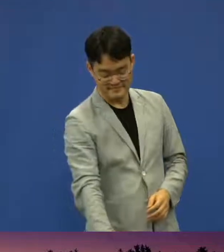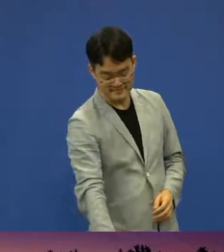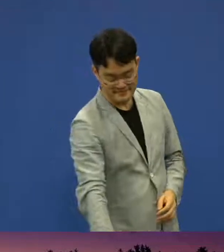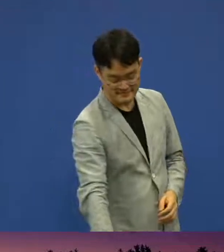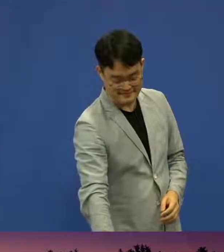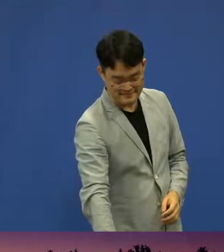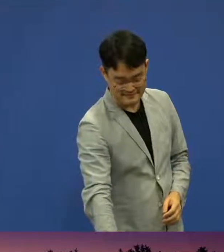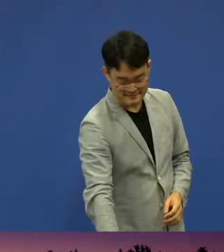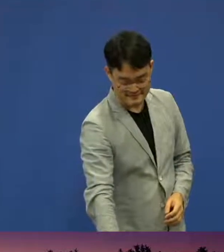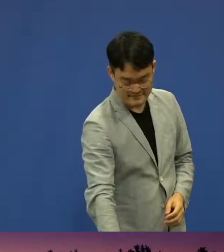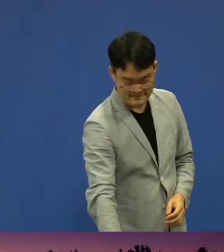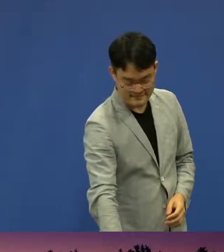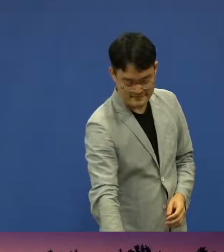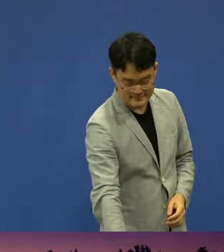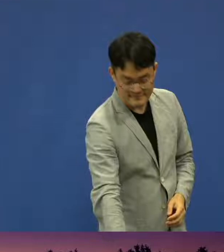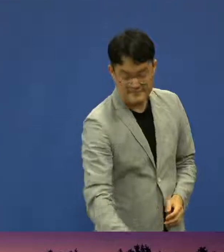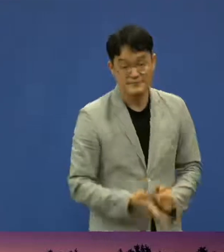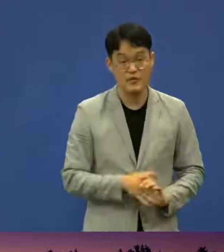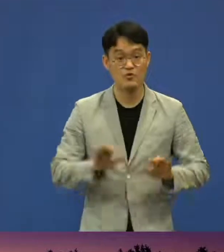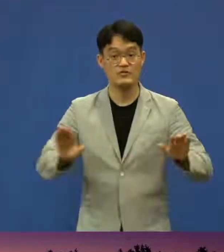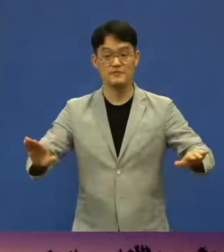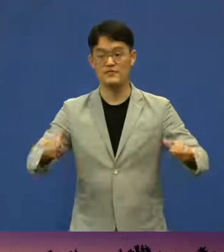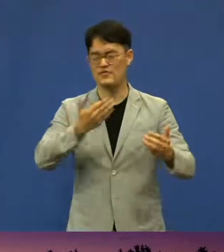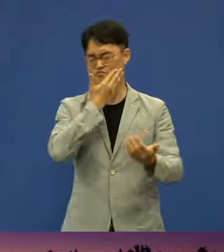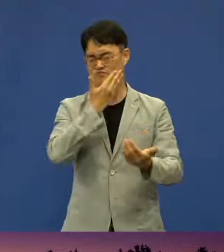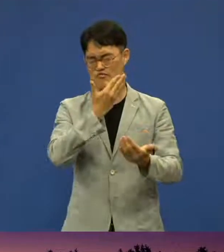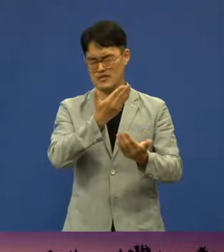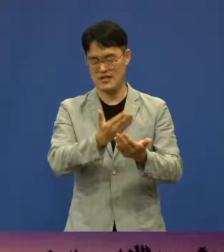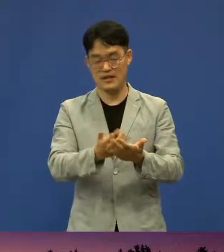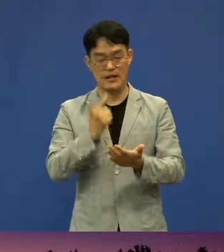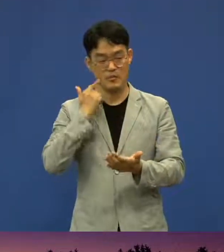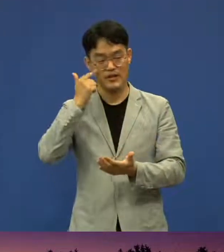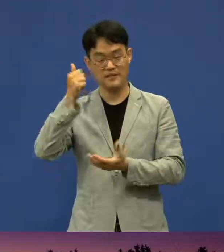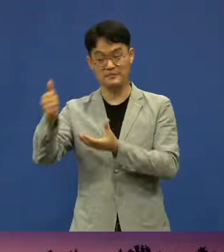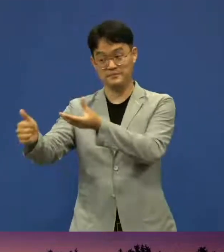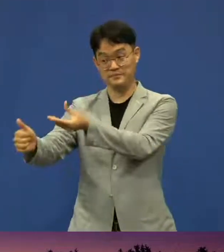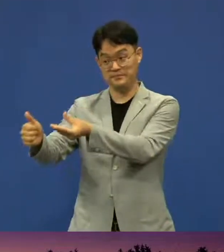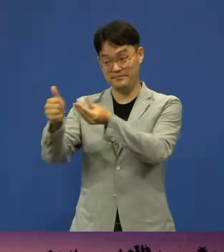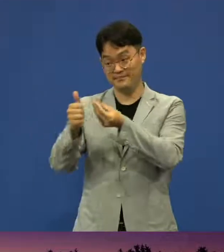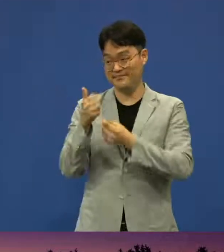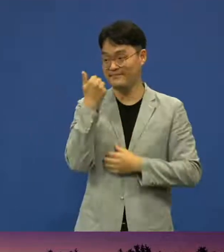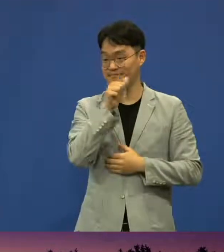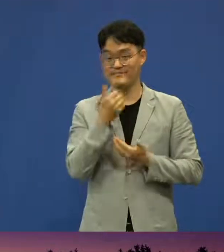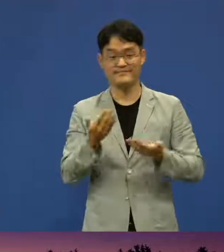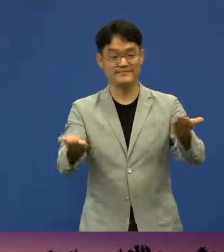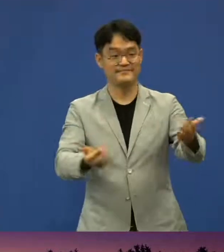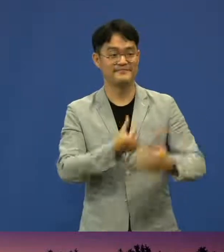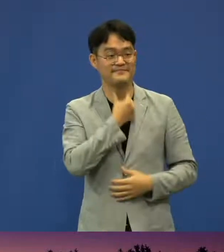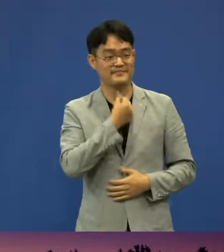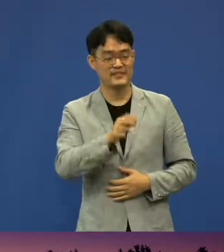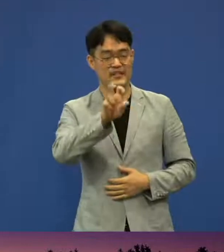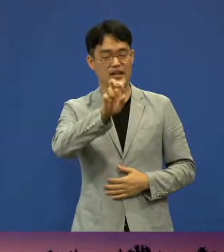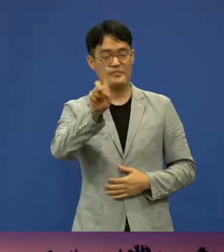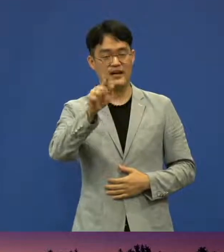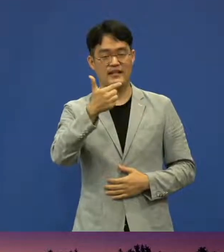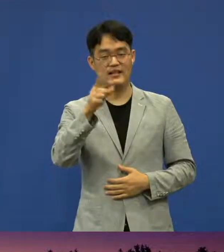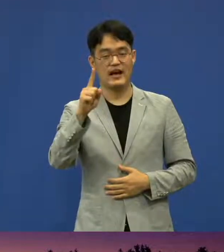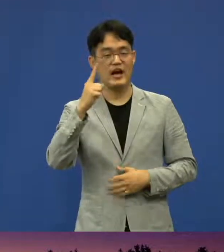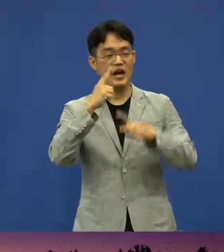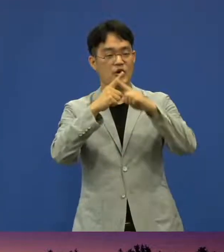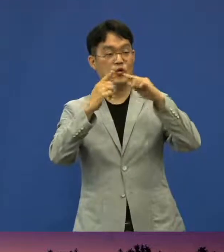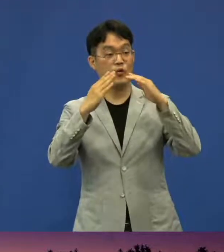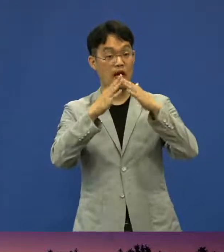감사합니다. 네, 오늘 귀하게 말씀 전해주실 목사님을 이 시간에 모시려고 하는데요, 만나교회 김병삼